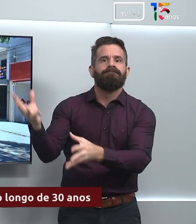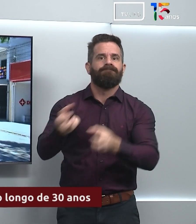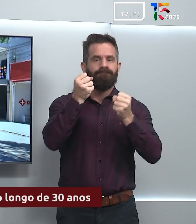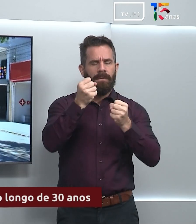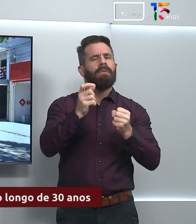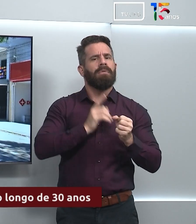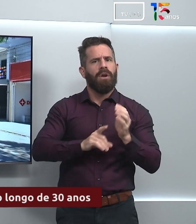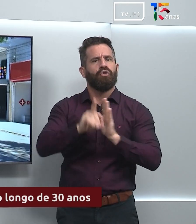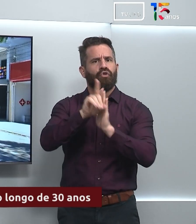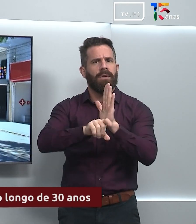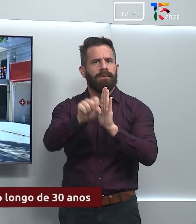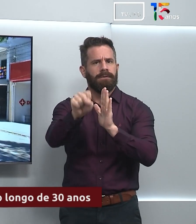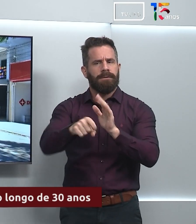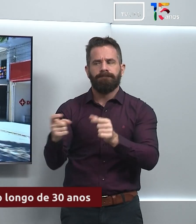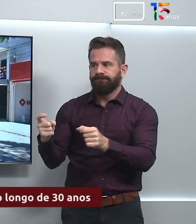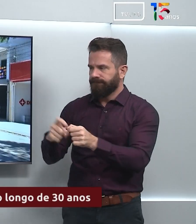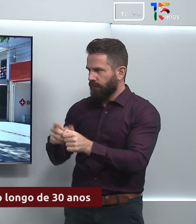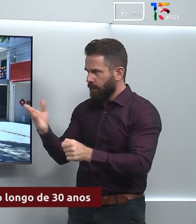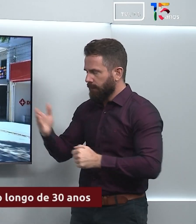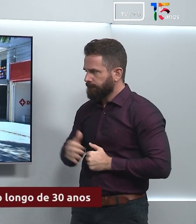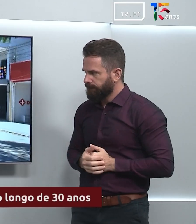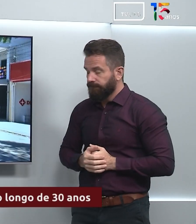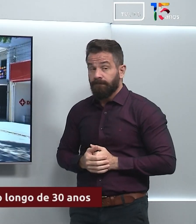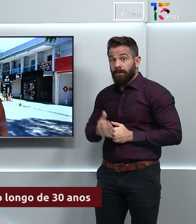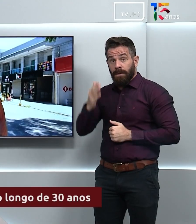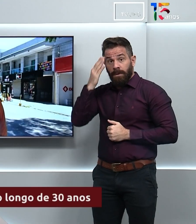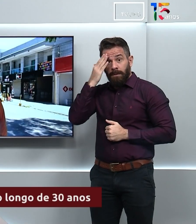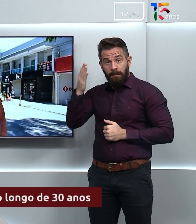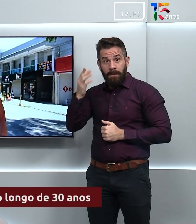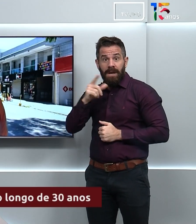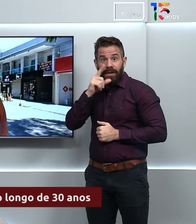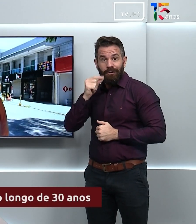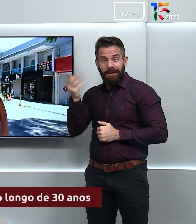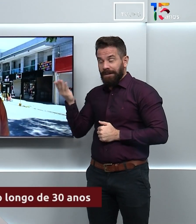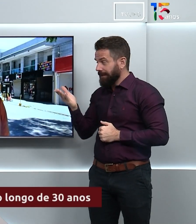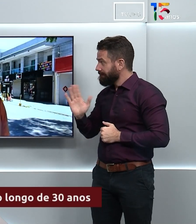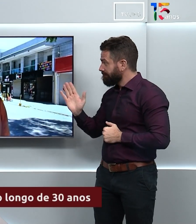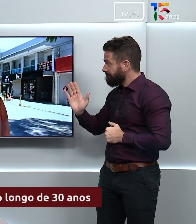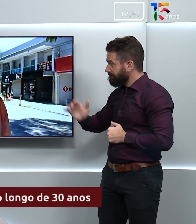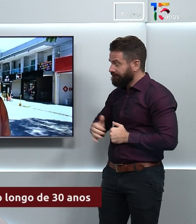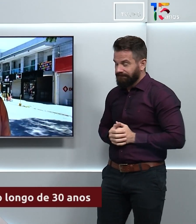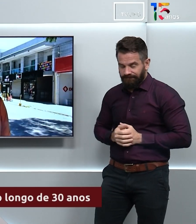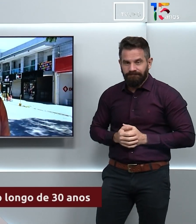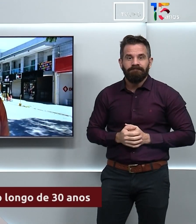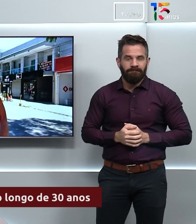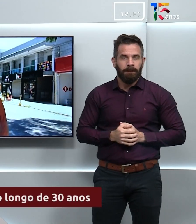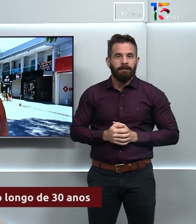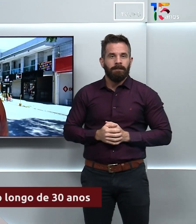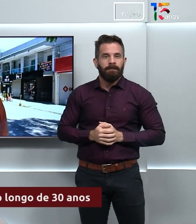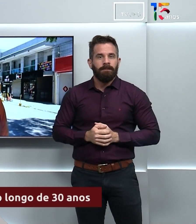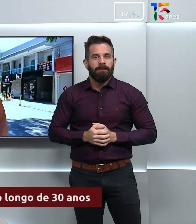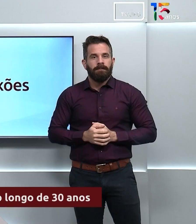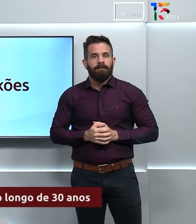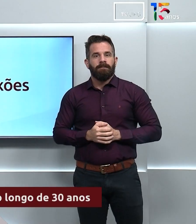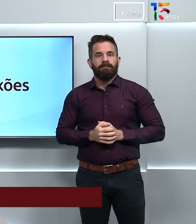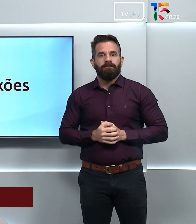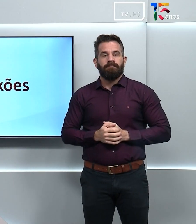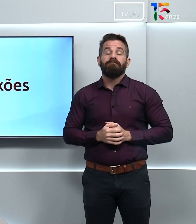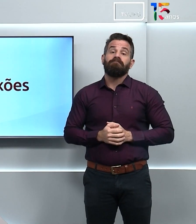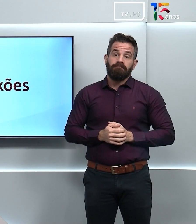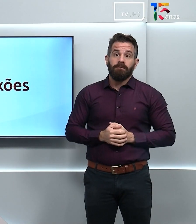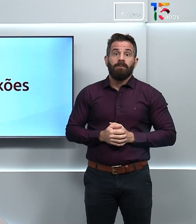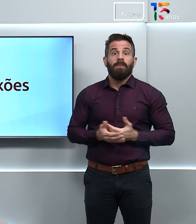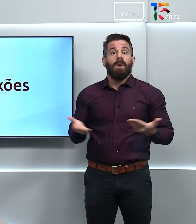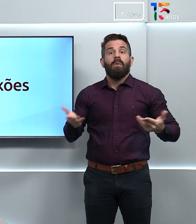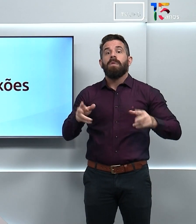direitos. Volto com você. Muito obrigada, Janaína. Boa tarde para você. Até a próxima. Até mais. Bom, e agora a gente